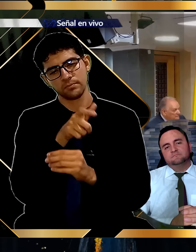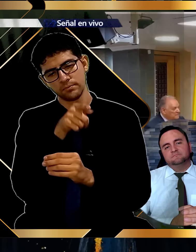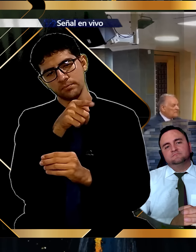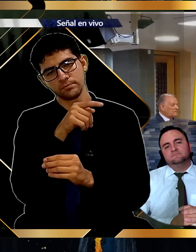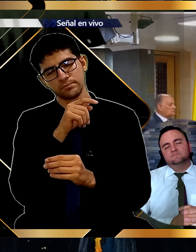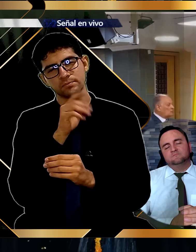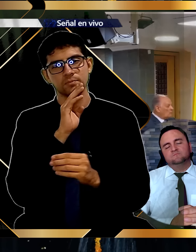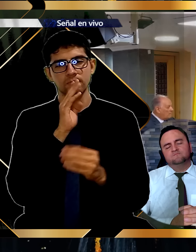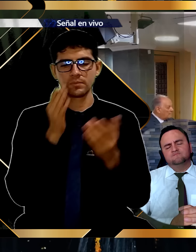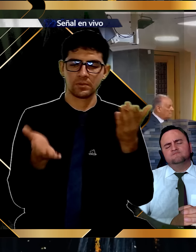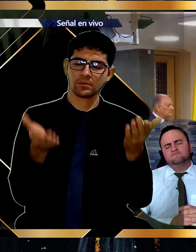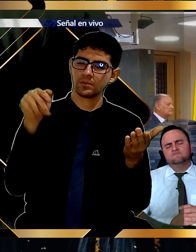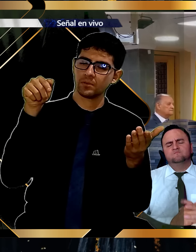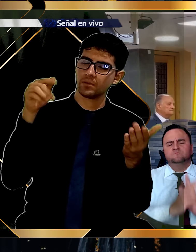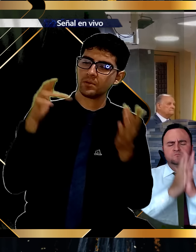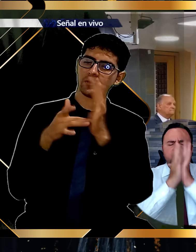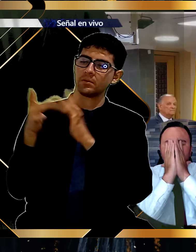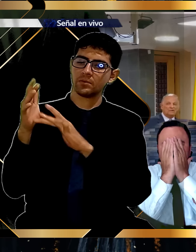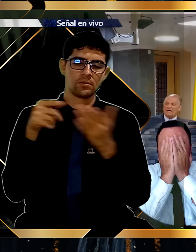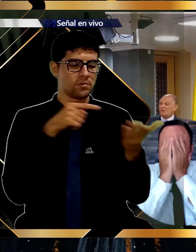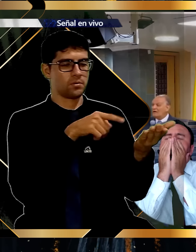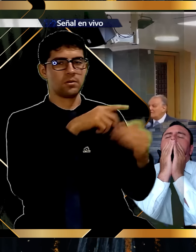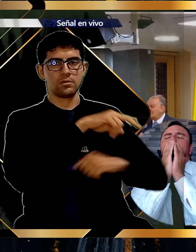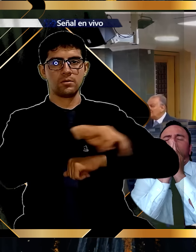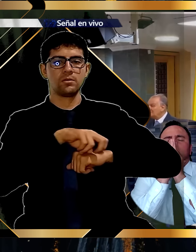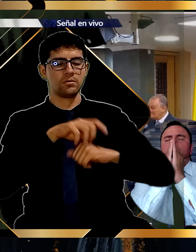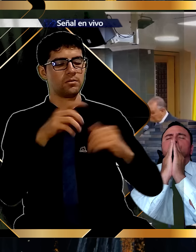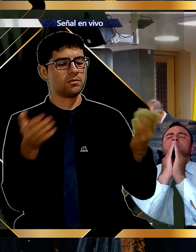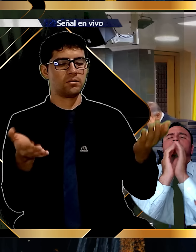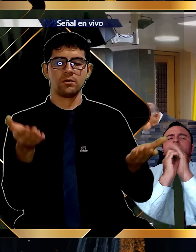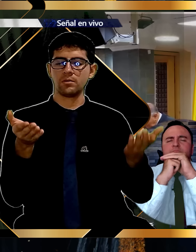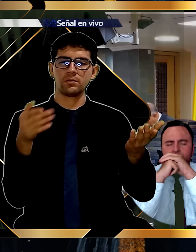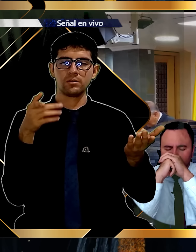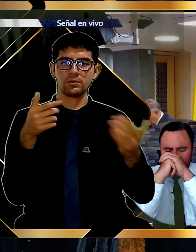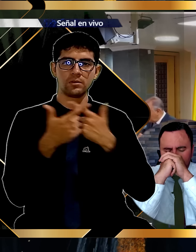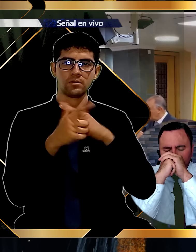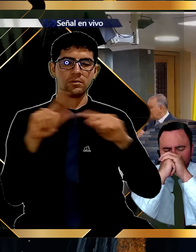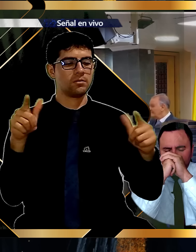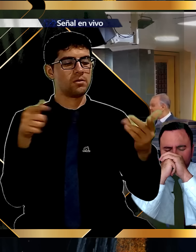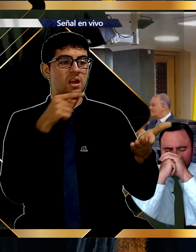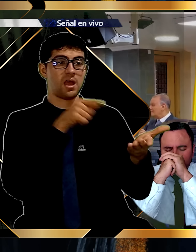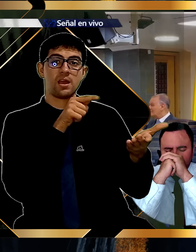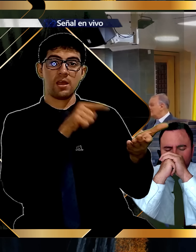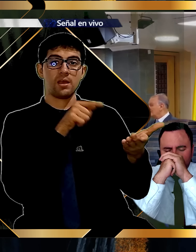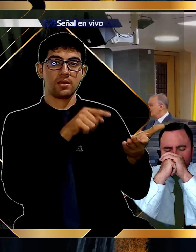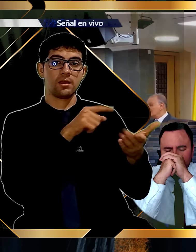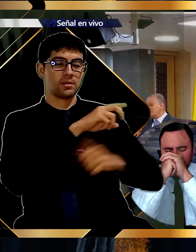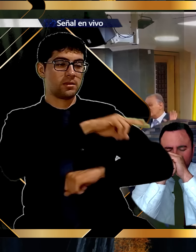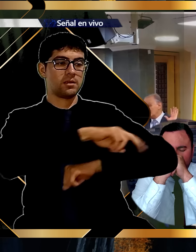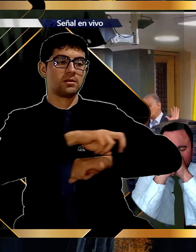Jesús, que se dice el Cristo, o a Barrabás? ¿Y qué escogieron? Ahí lo tienen.